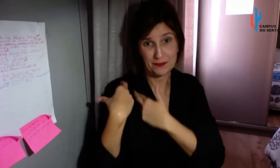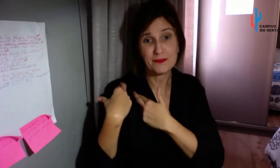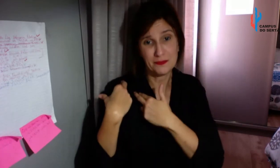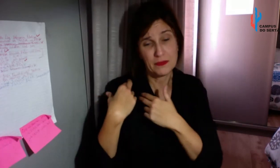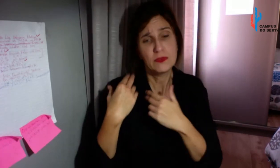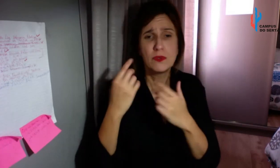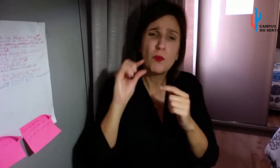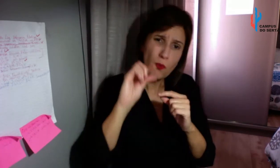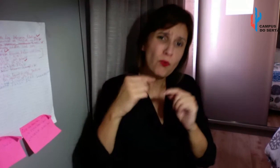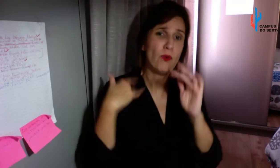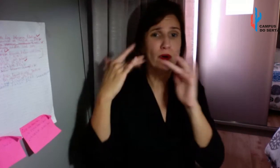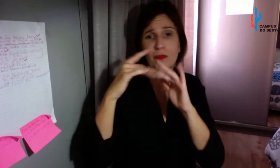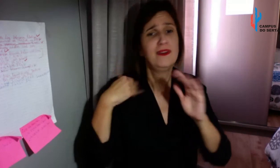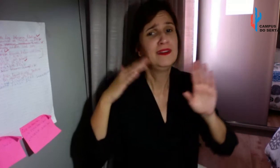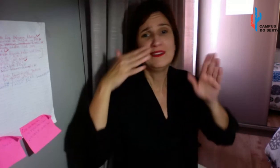e